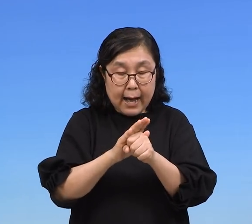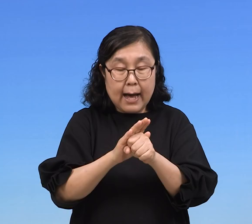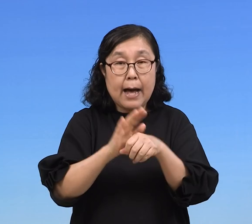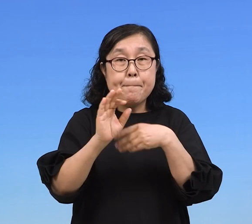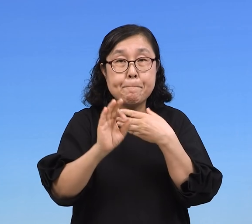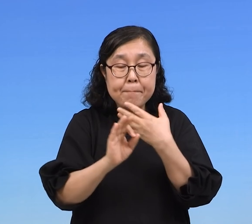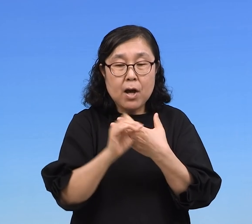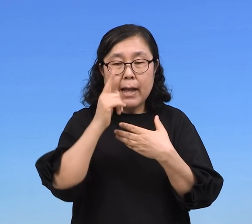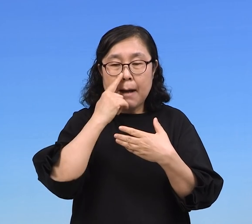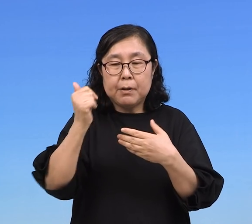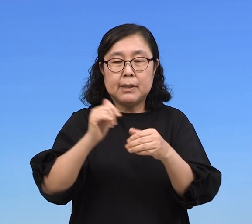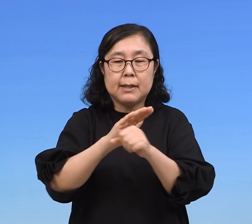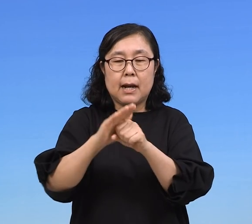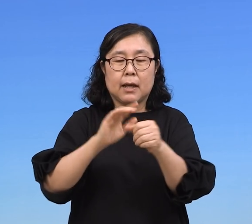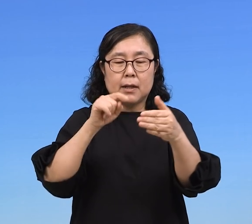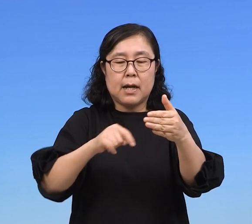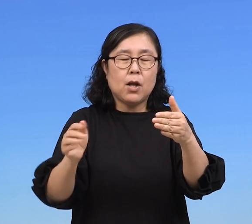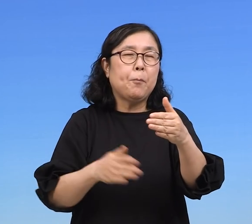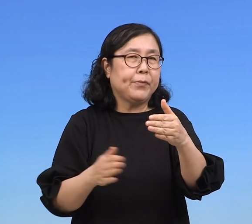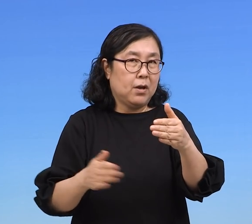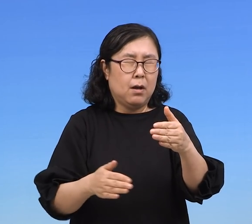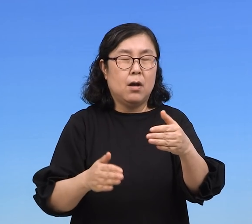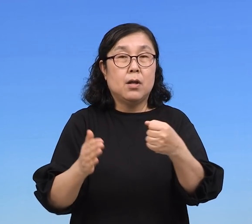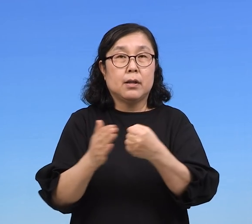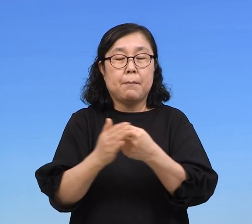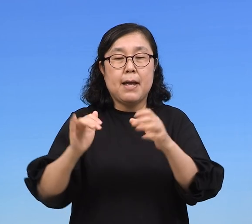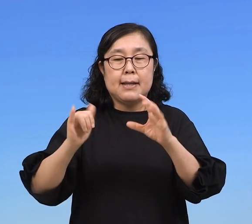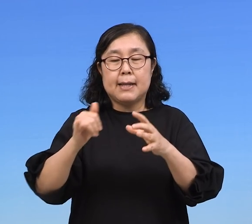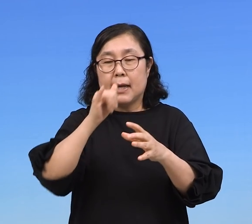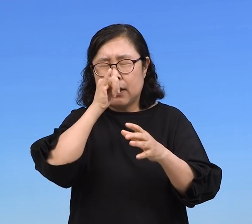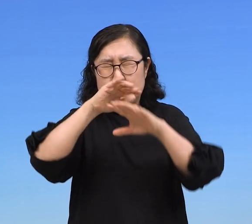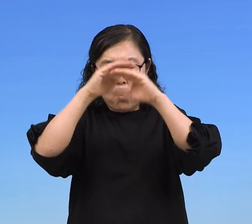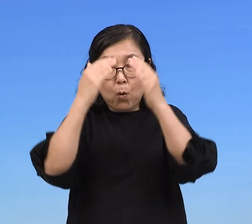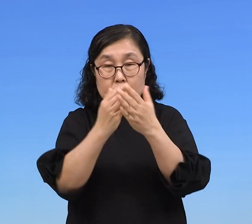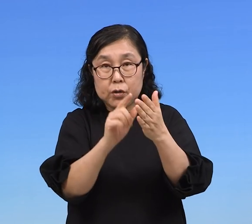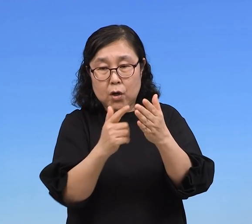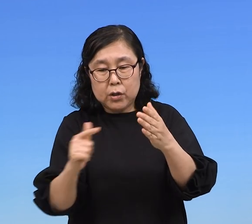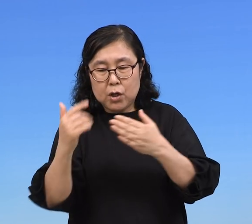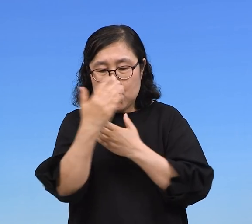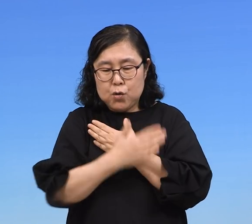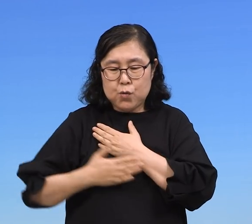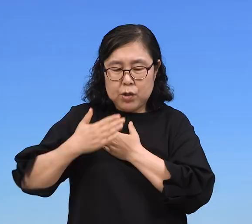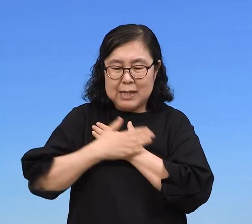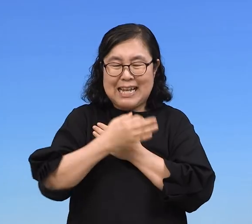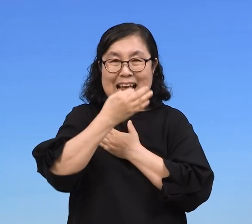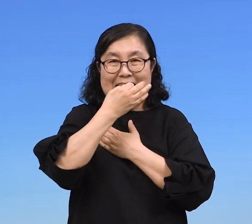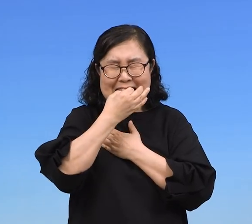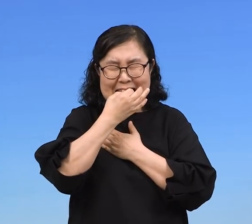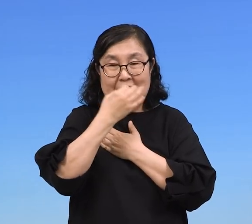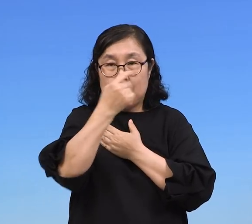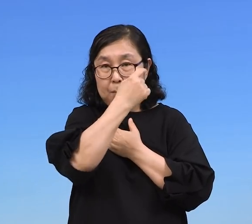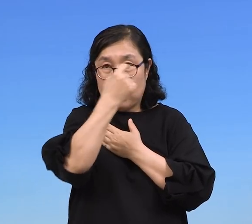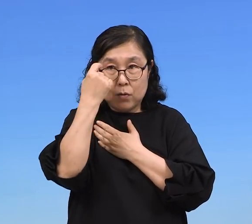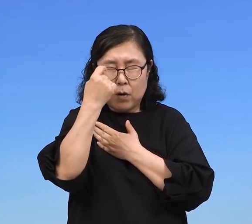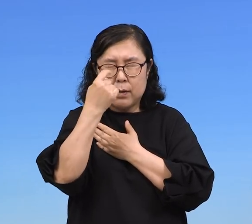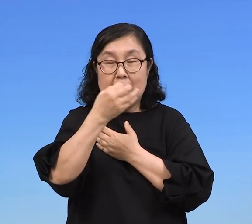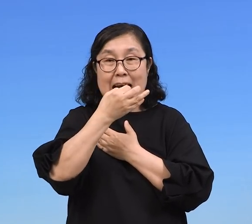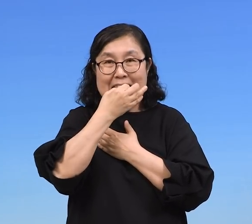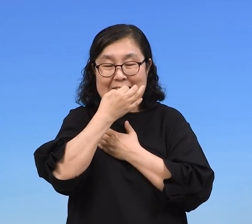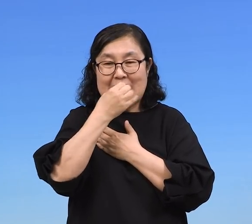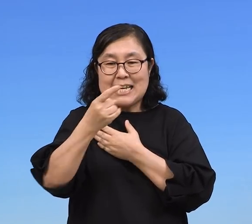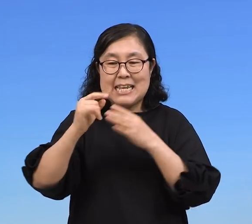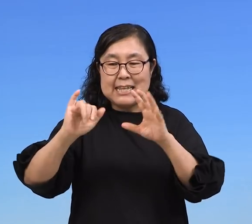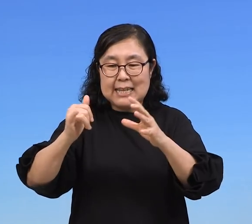사랑하면 아버지의 사랑이 그 안에 있지 아니하니. 이는 세상에 있는 모든 것이 육신의 정욕과 안목의